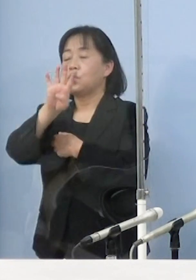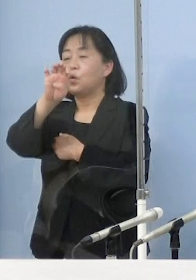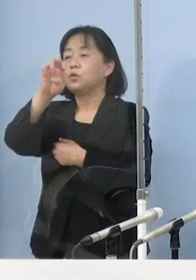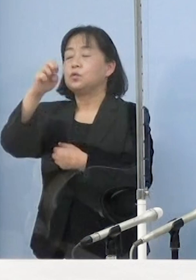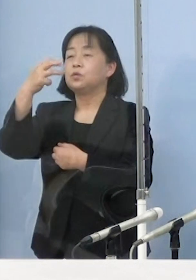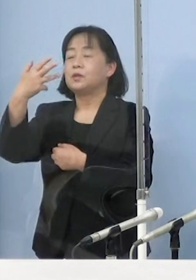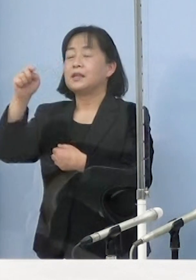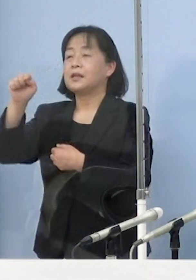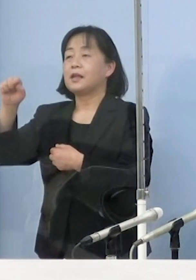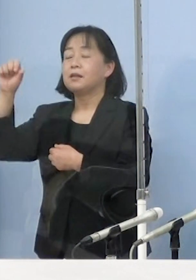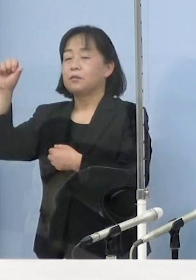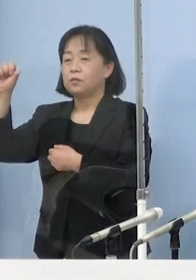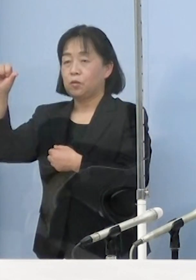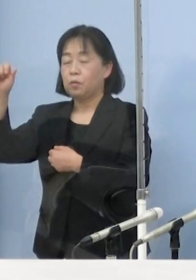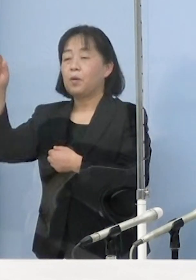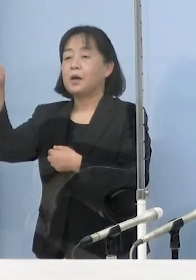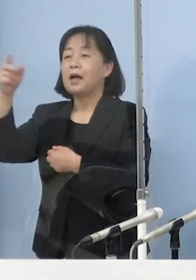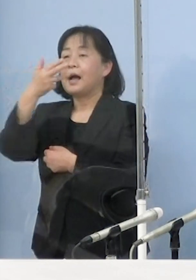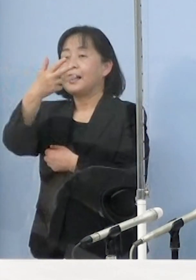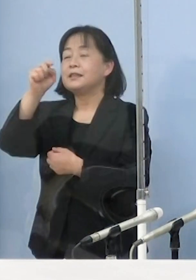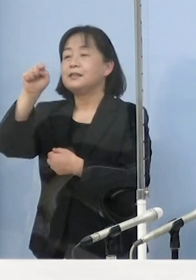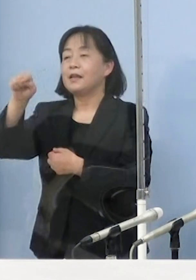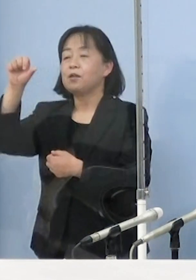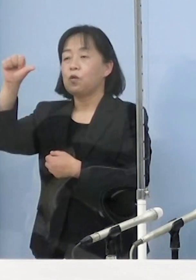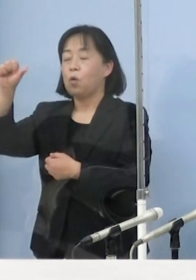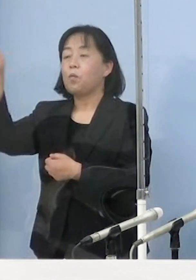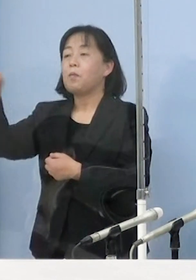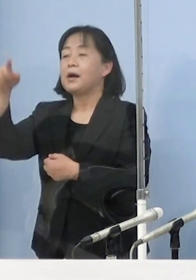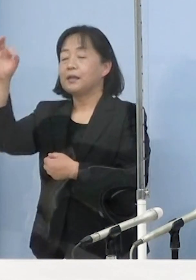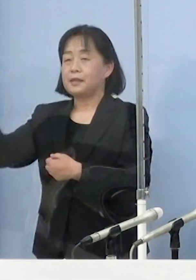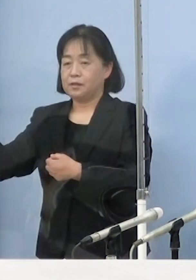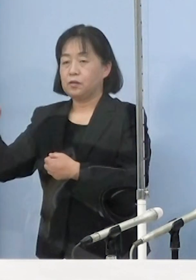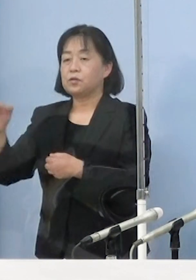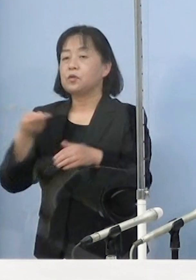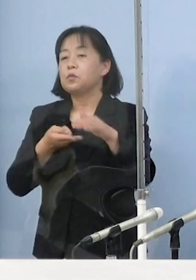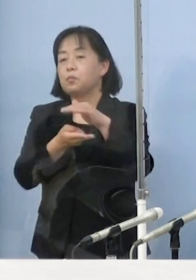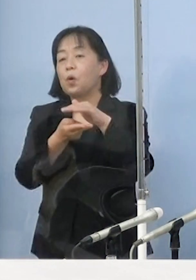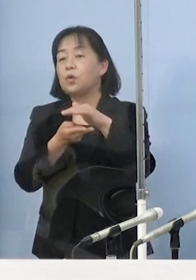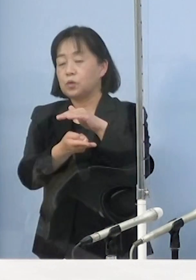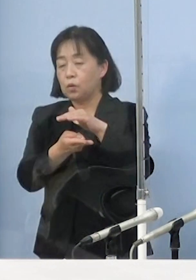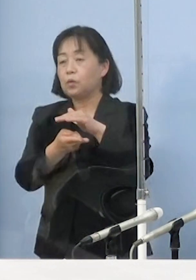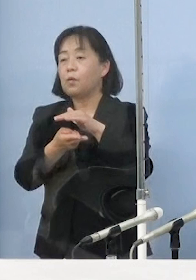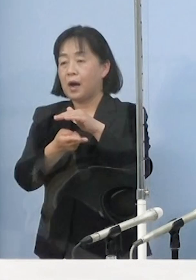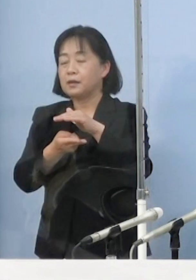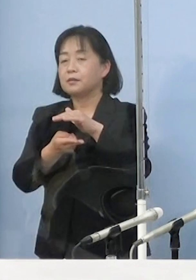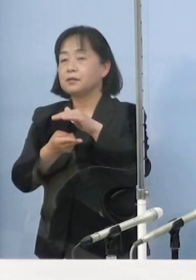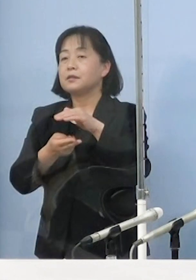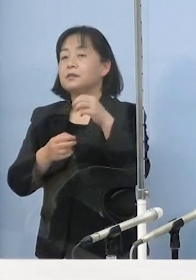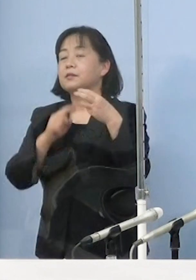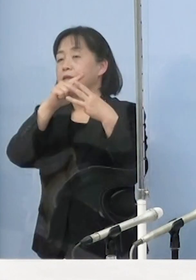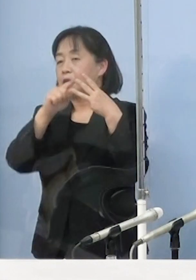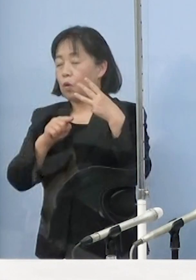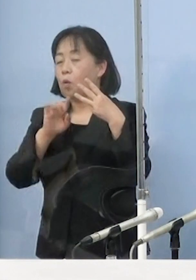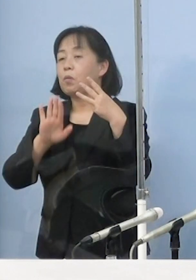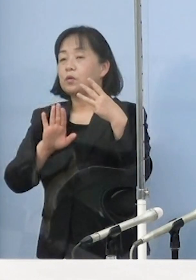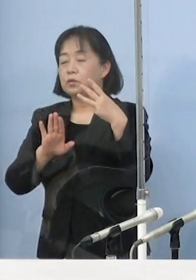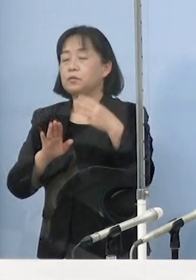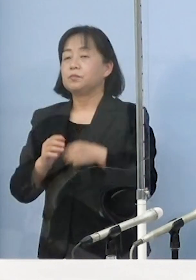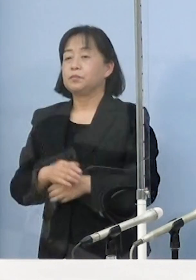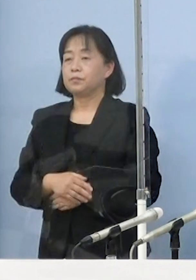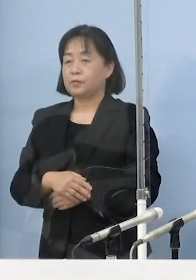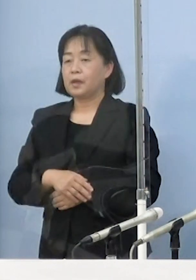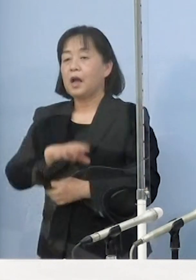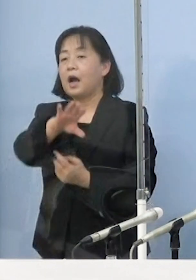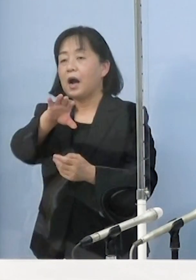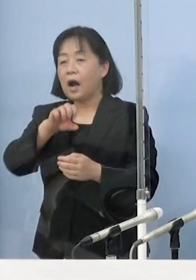8.5% となります。次に病床の逼迫具合について3項目。まず確